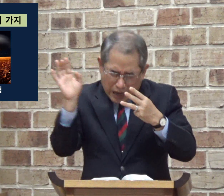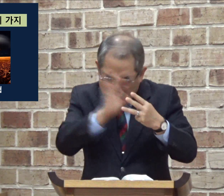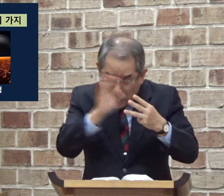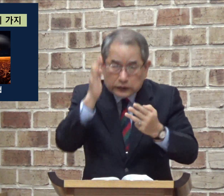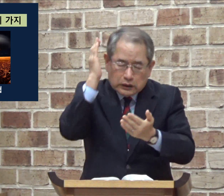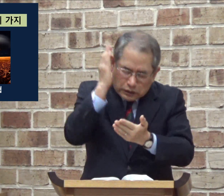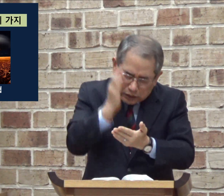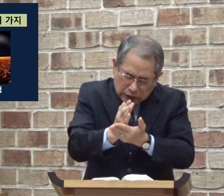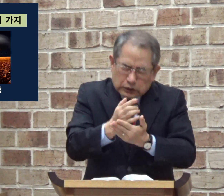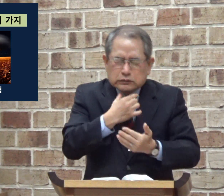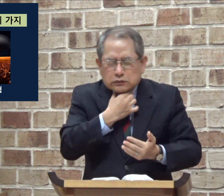있습니다.